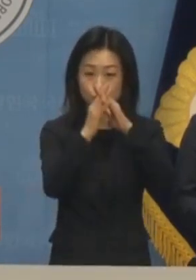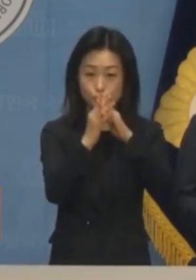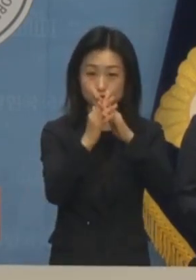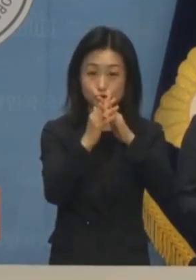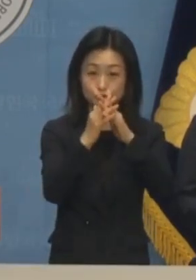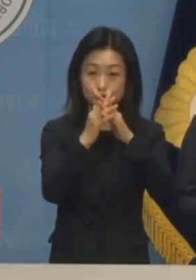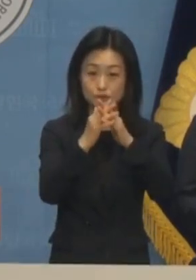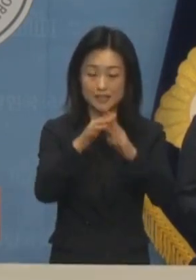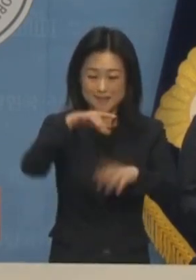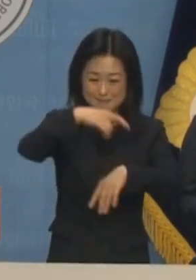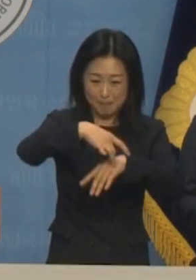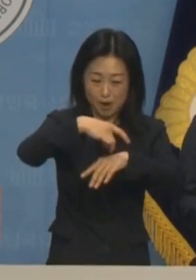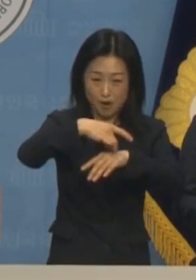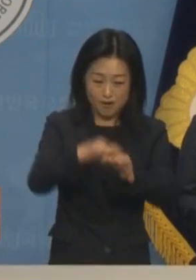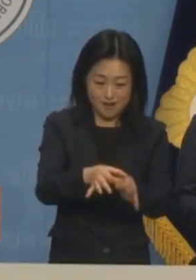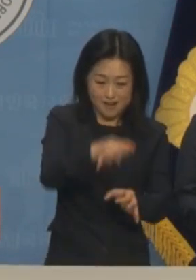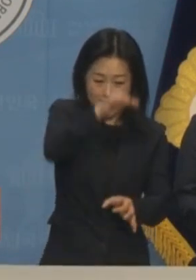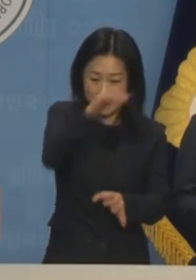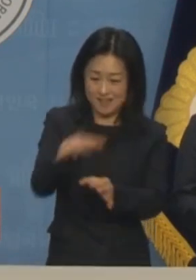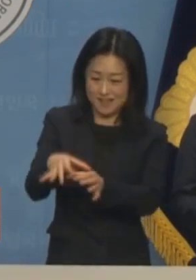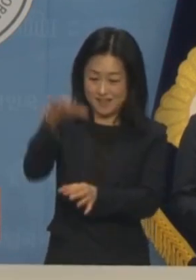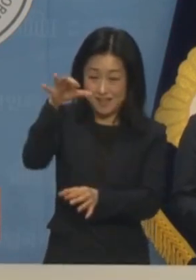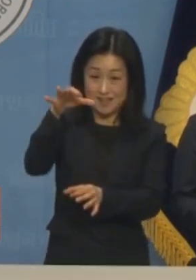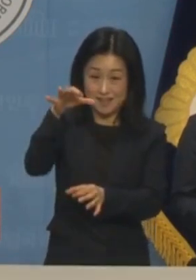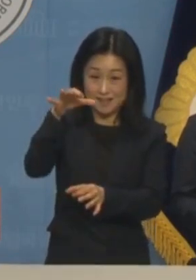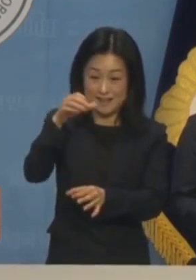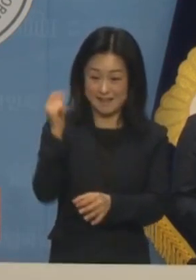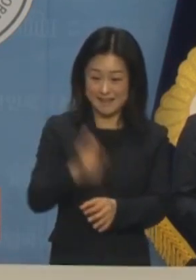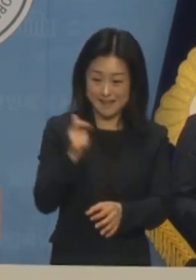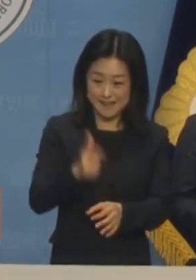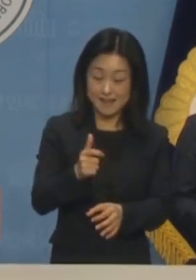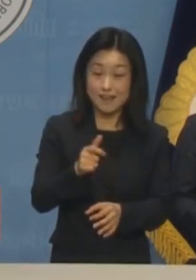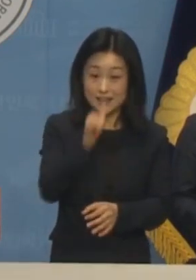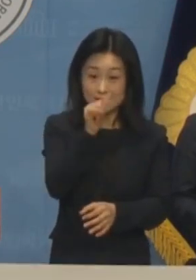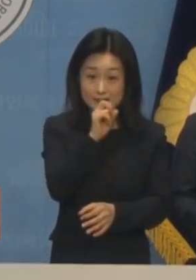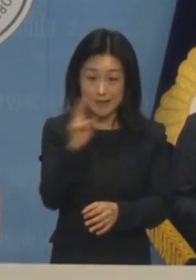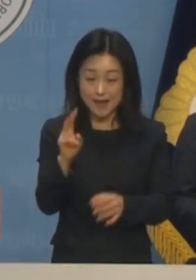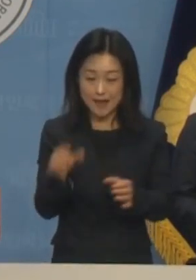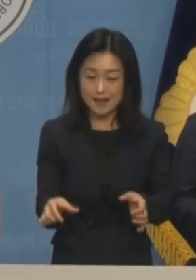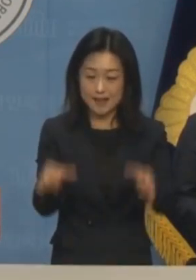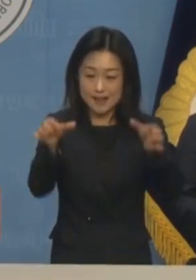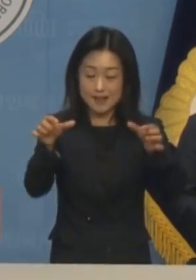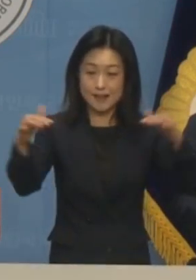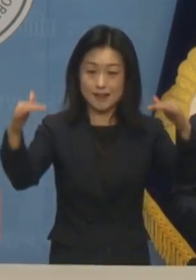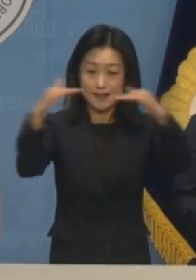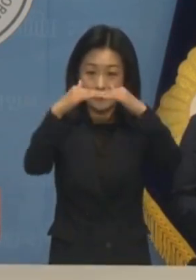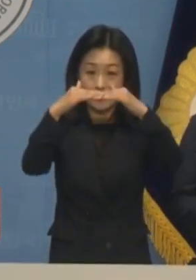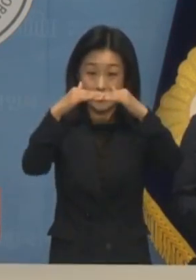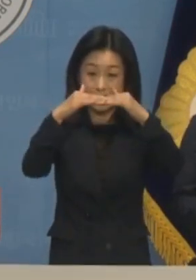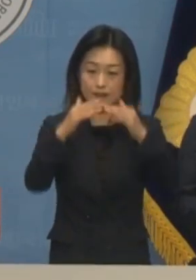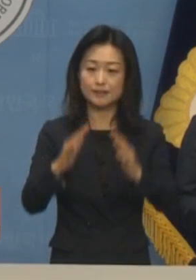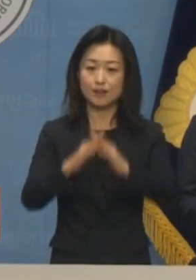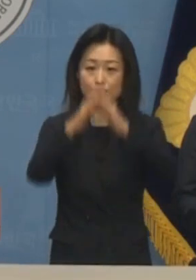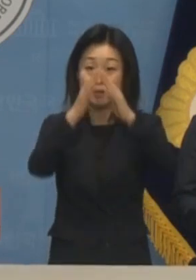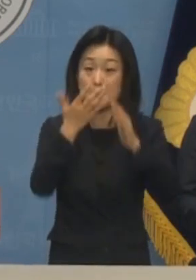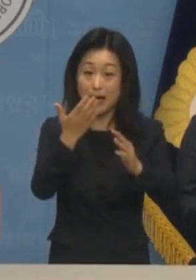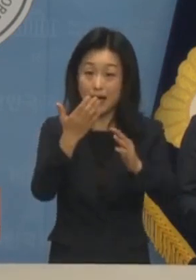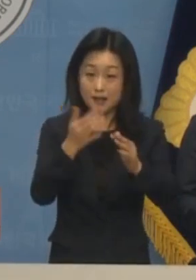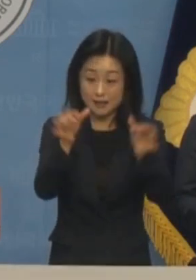탄탄하게 설계되지 않으면 그 위에 무엇을 얹고 어떻게 디자인하더라도 제대로 완성될 수